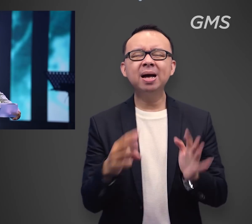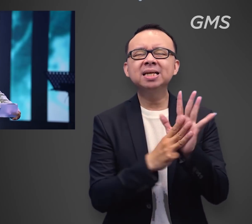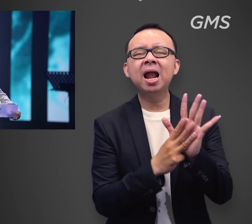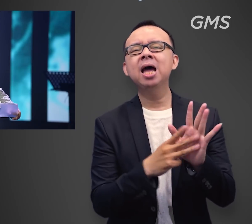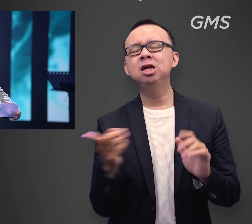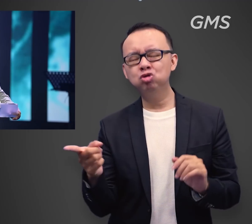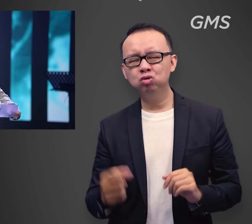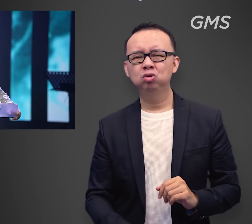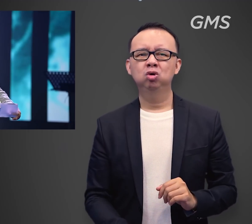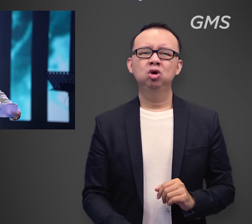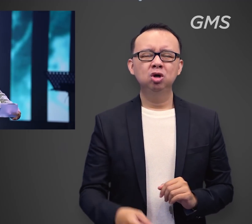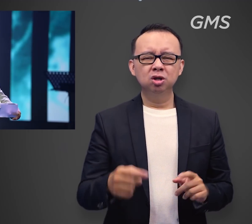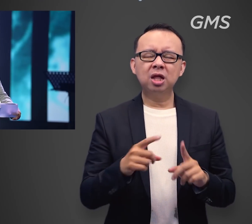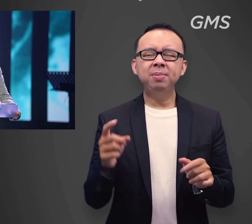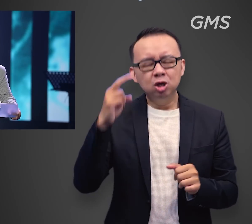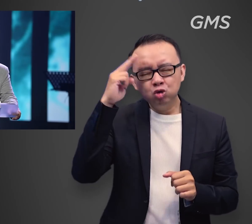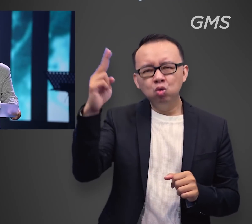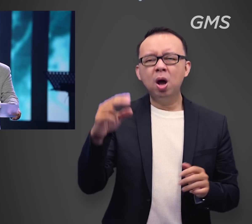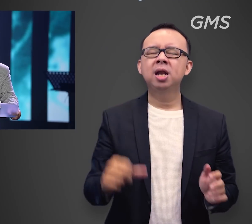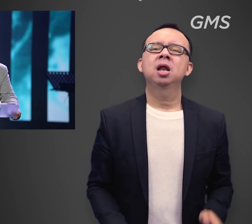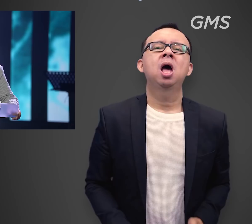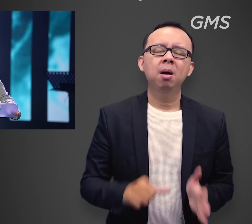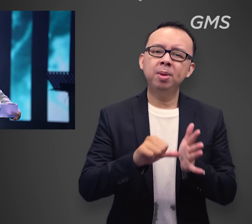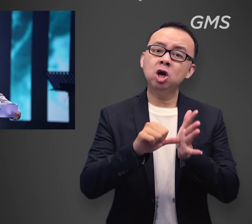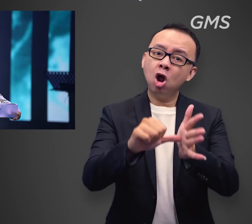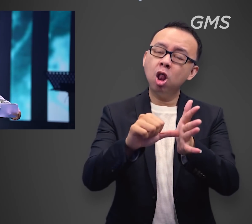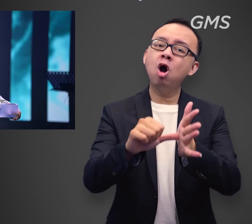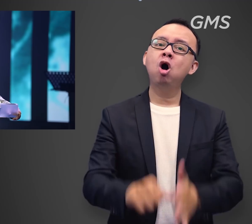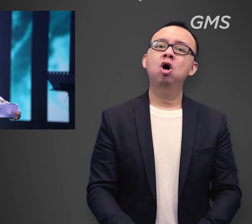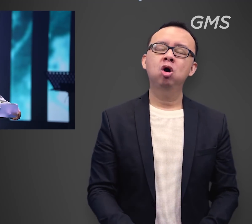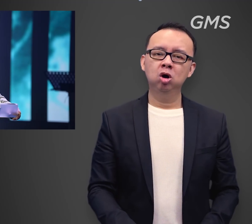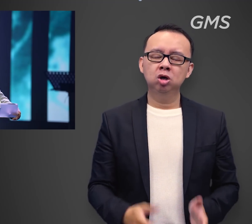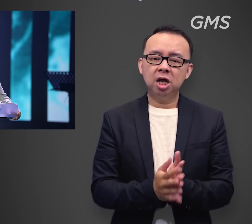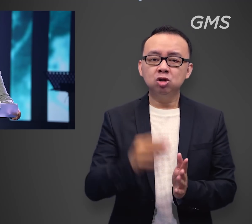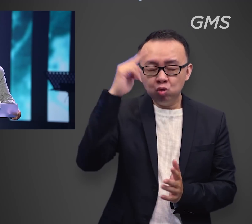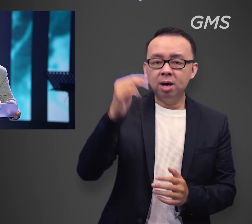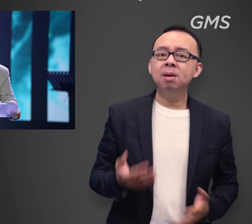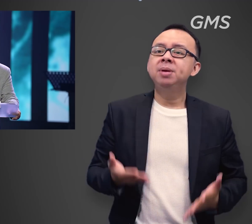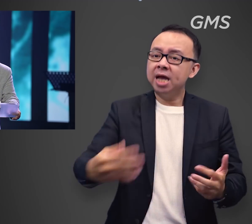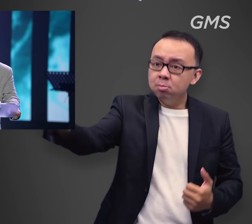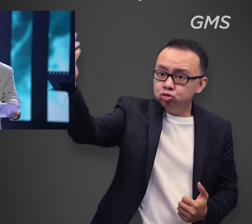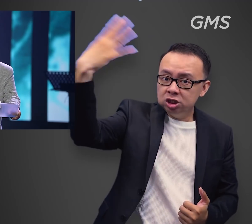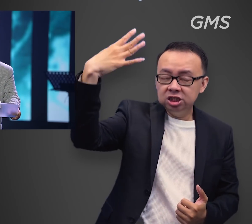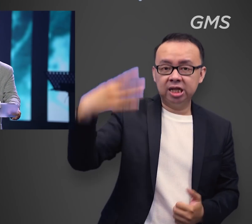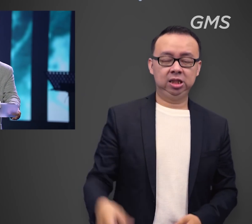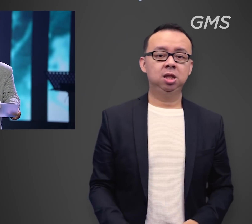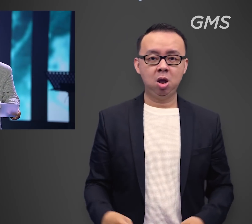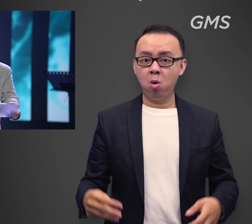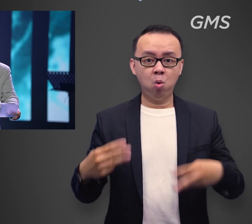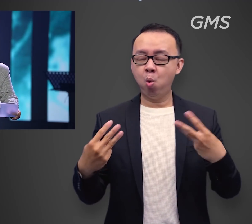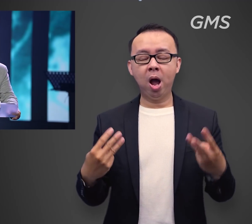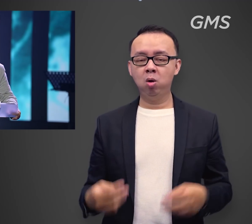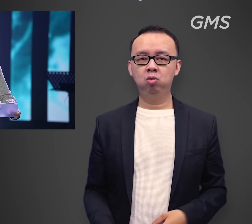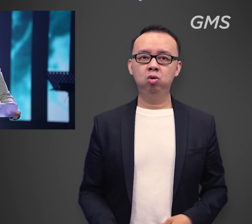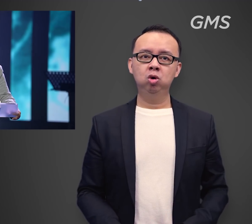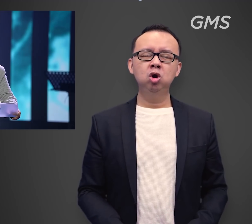sedikit lagi sudah justru sedikit lagi itu. Tiba-tiba Tuhan lakukan mujizat. Tuhan tuh kayaknya